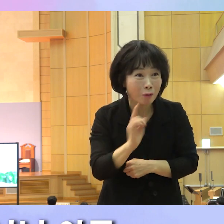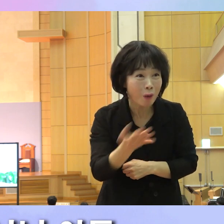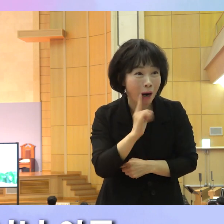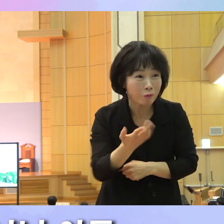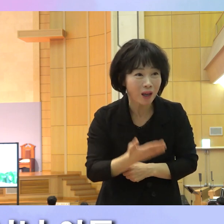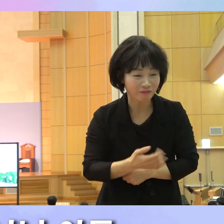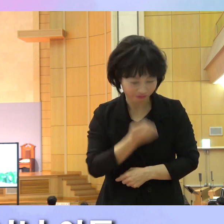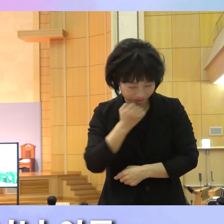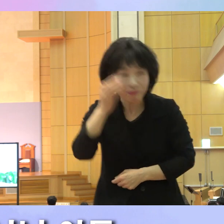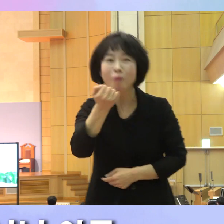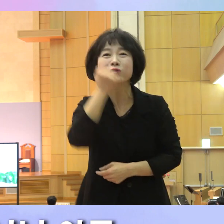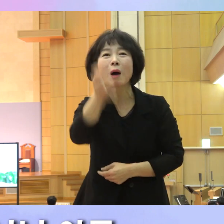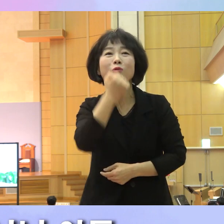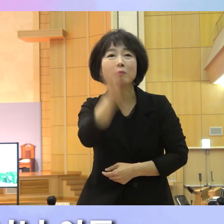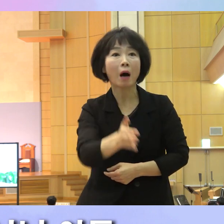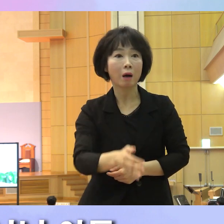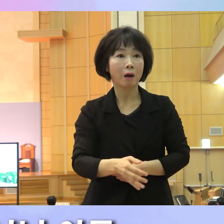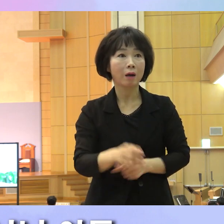돼. 그래서